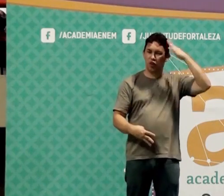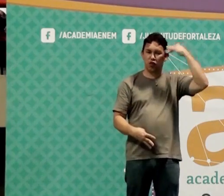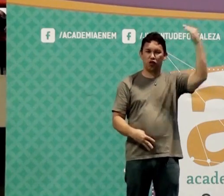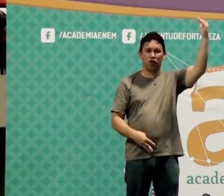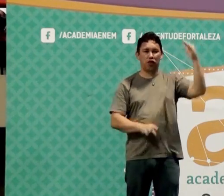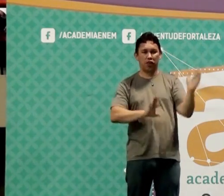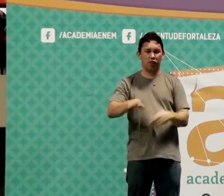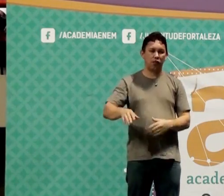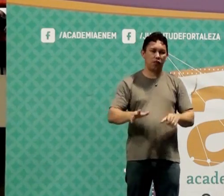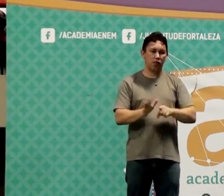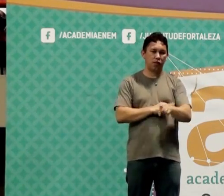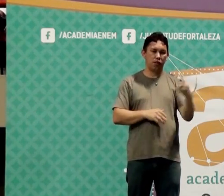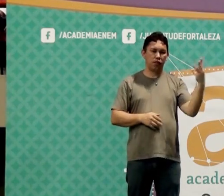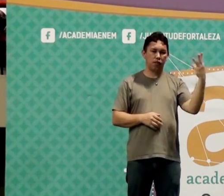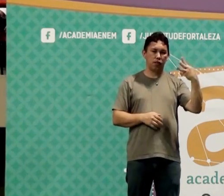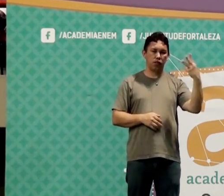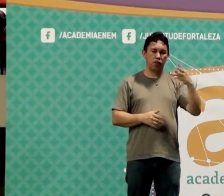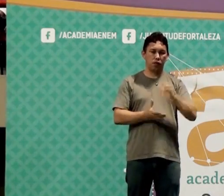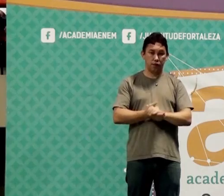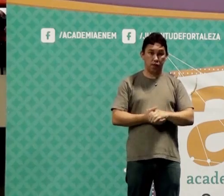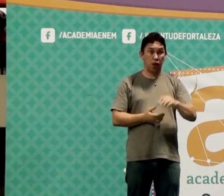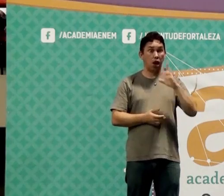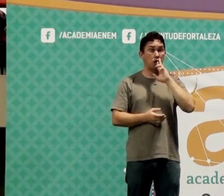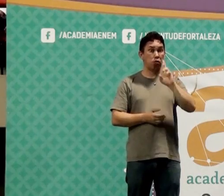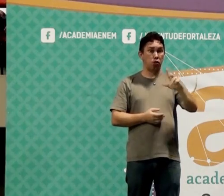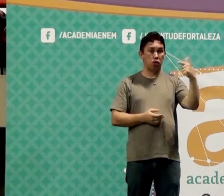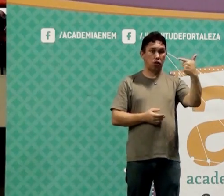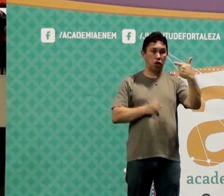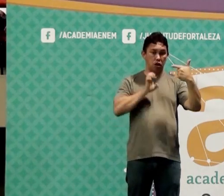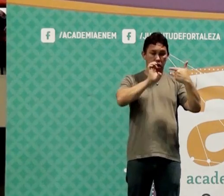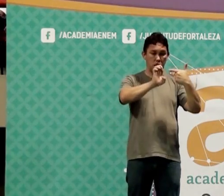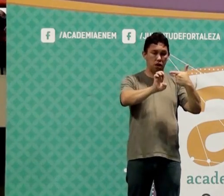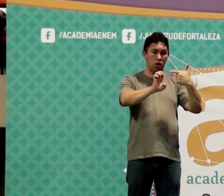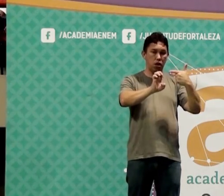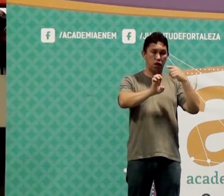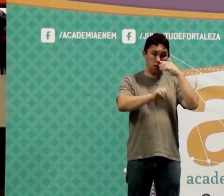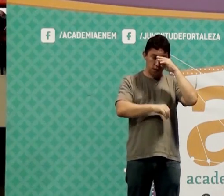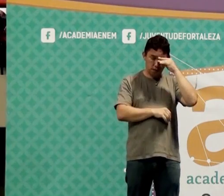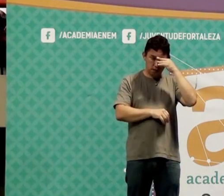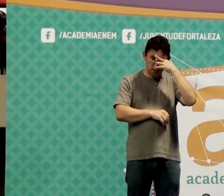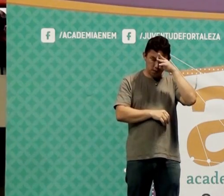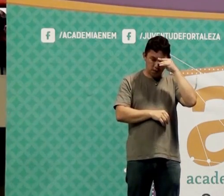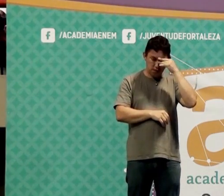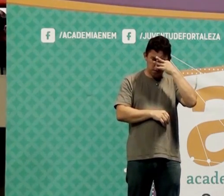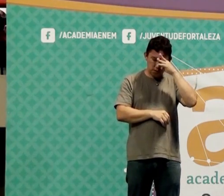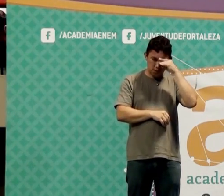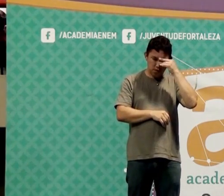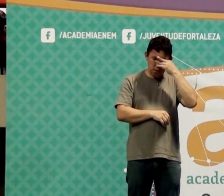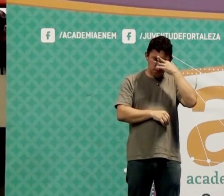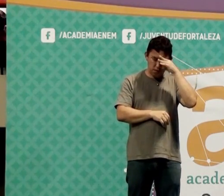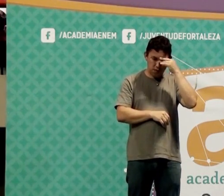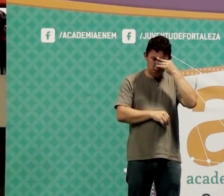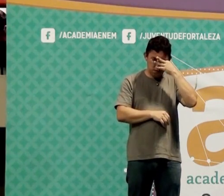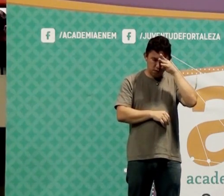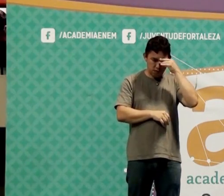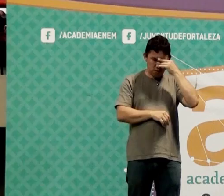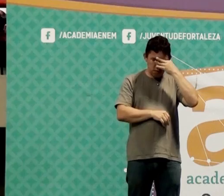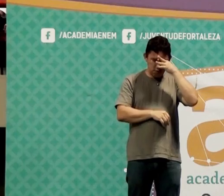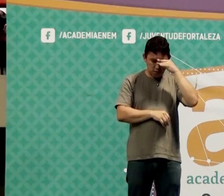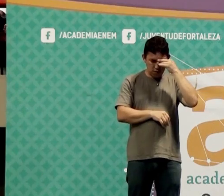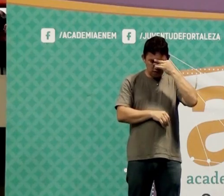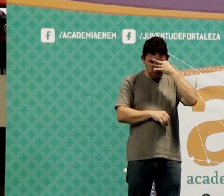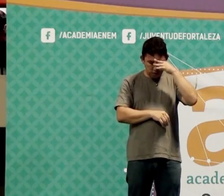Norte. Item E. O renascimento comercial trouxe o crescimento das cidades, beleza.